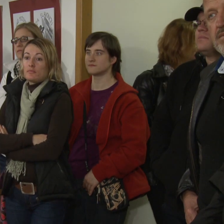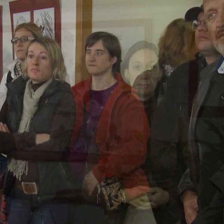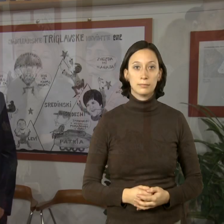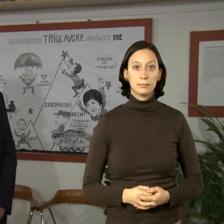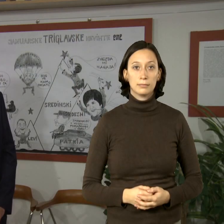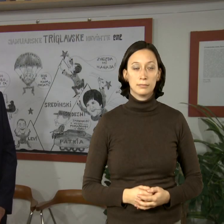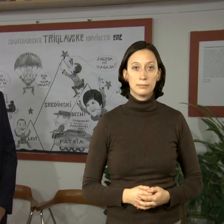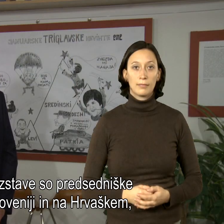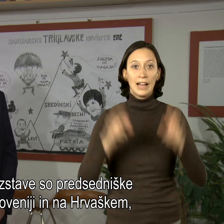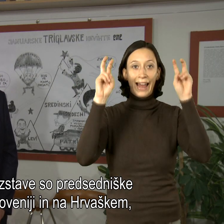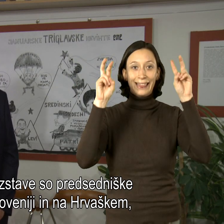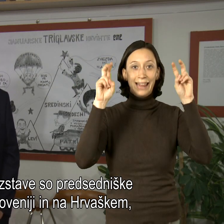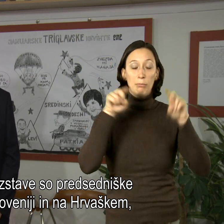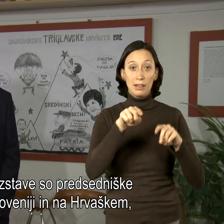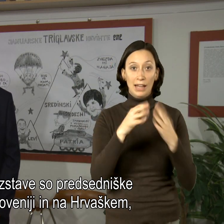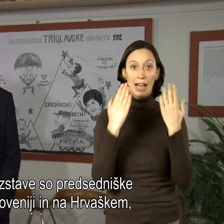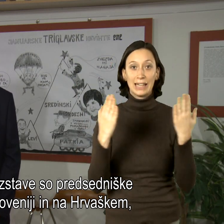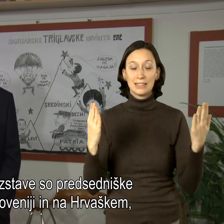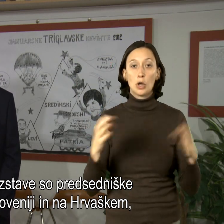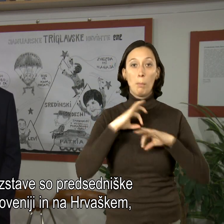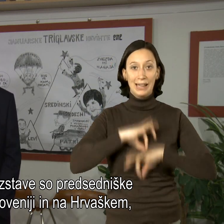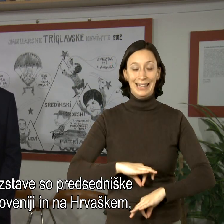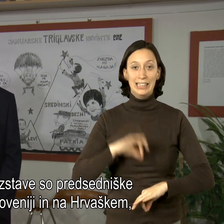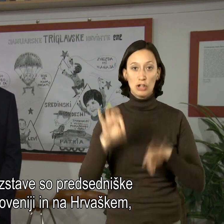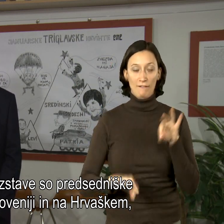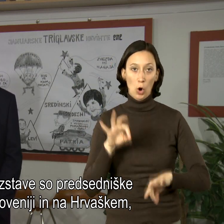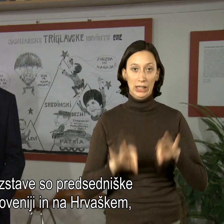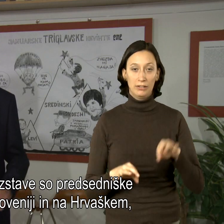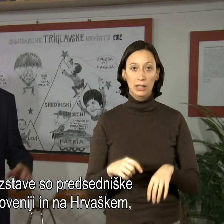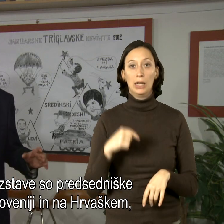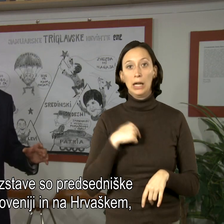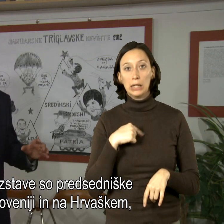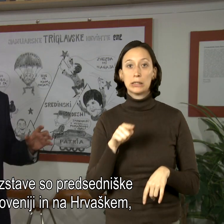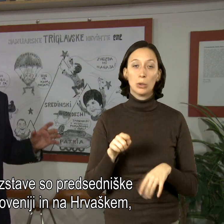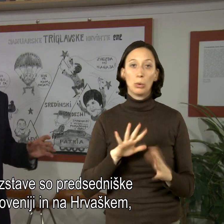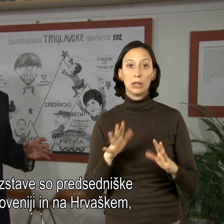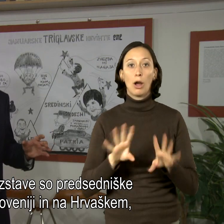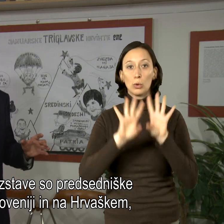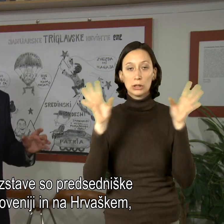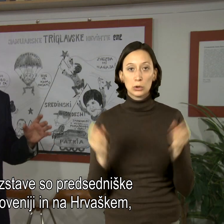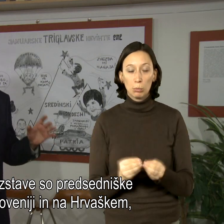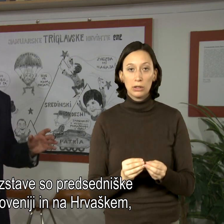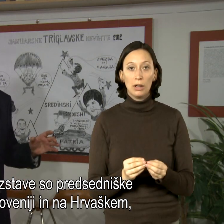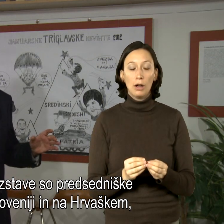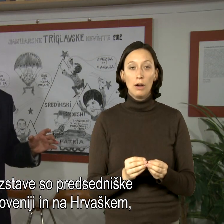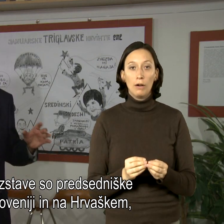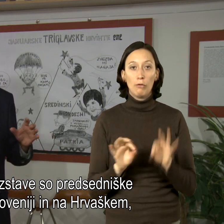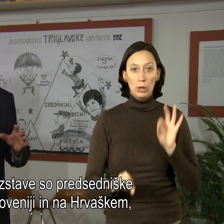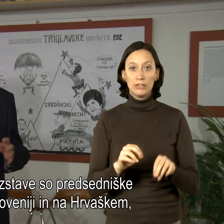dost. Tema te razstave so predsedniške volitve. Jaz sem to nekako dal skup v Sloveniji in na